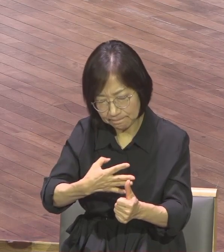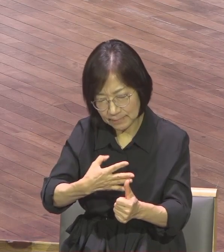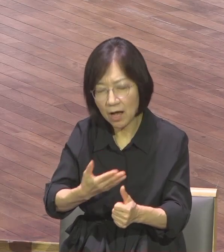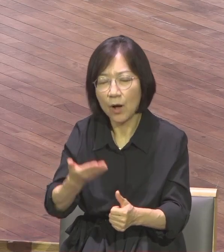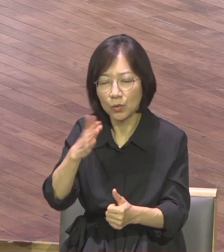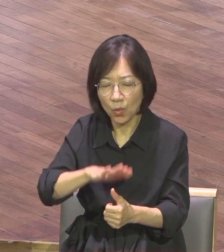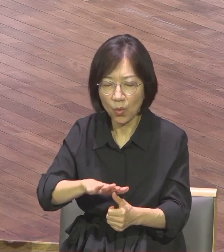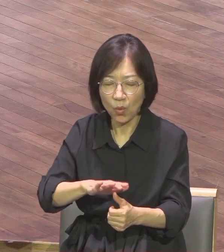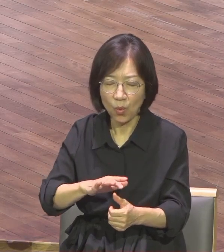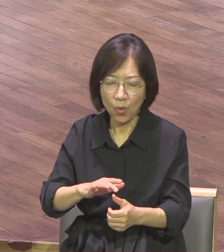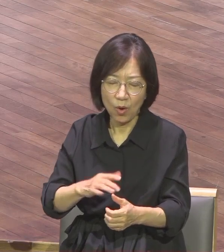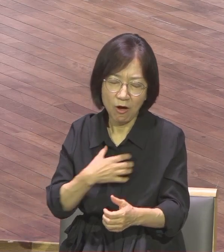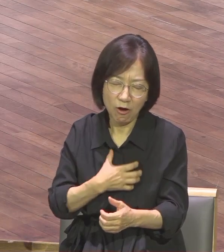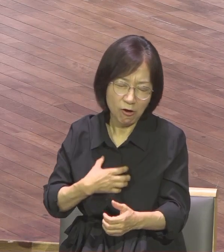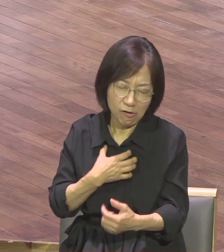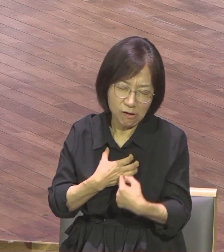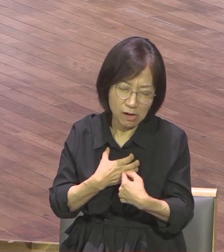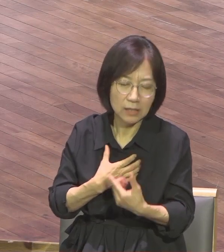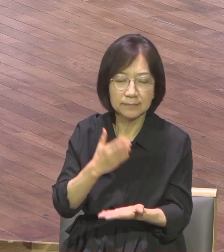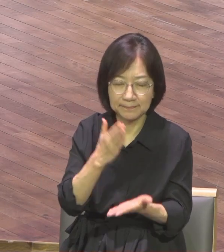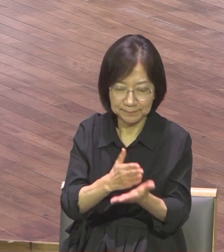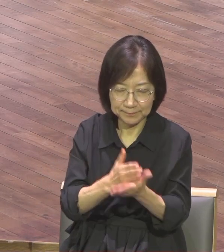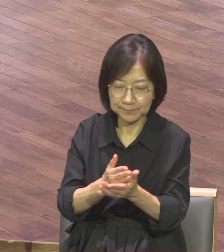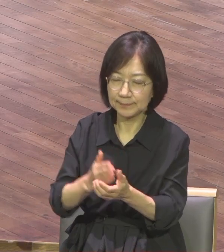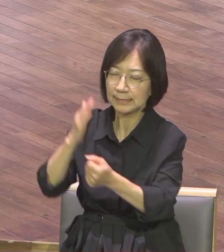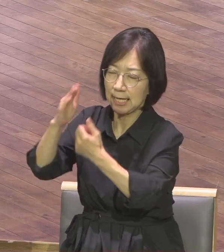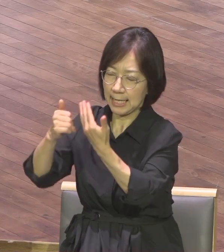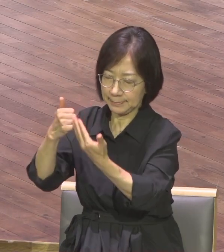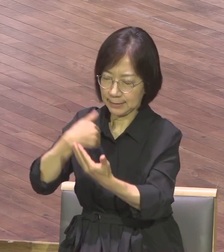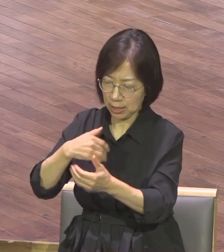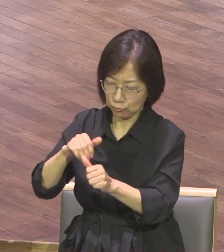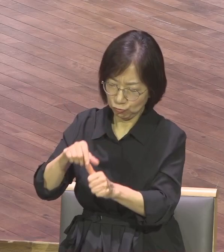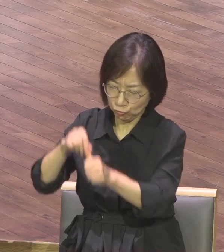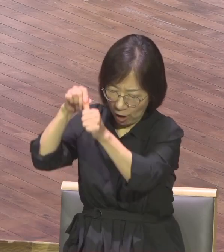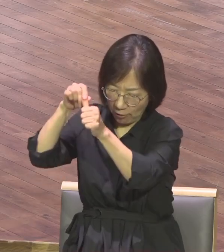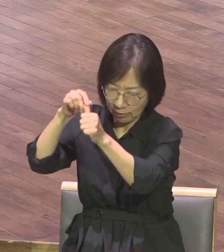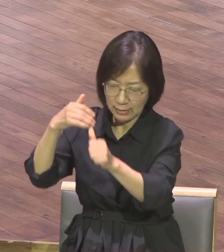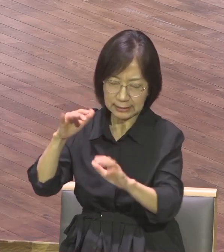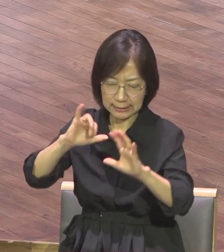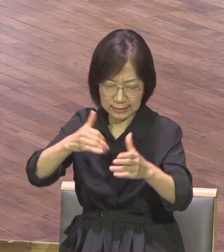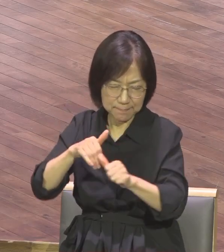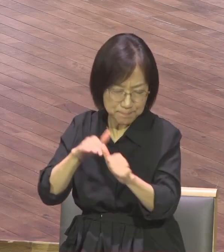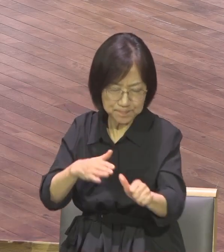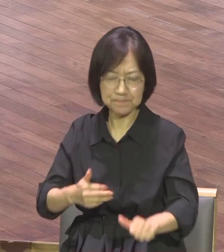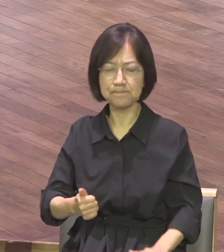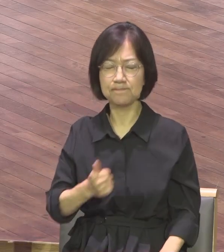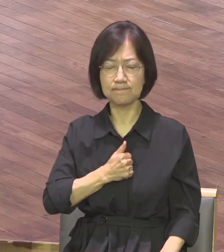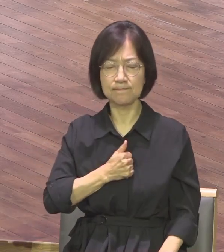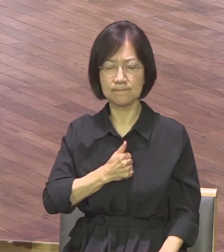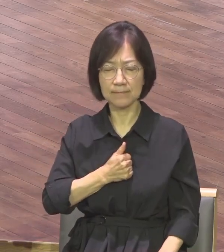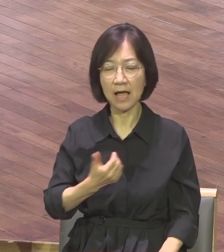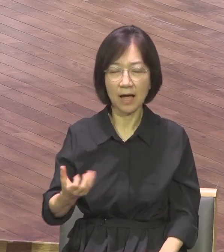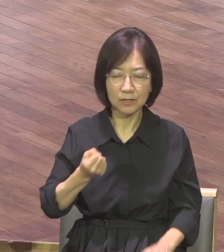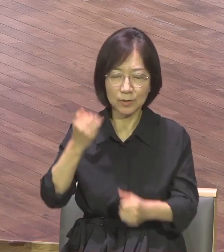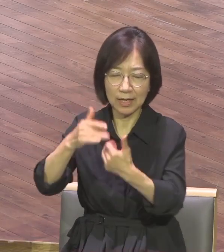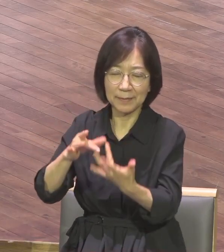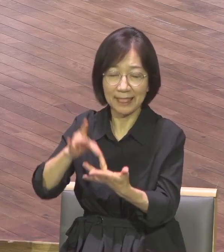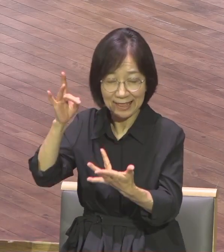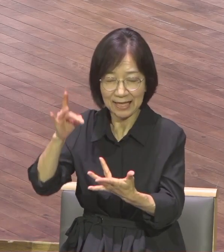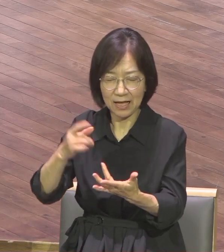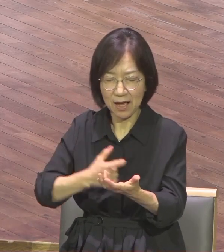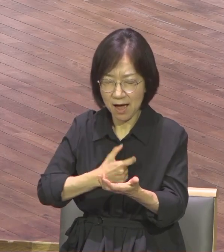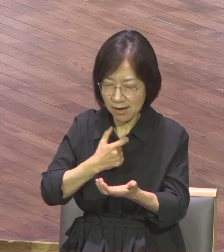나를 부르신 영적 정체성을 가지고 하나님께서 나를 택하셨다라는 택함의 감격을 날마다